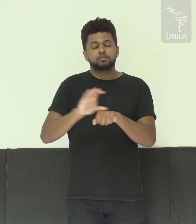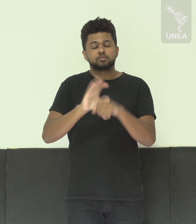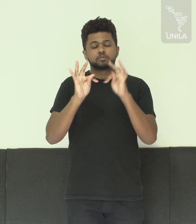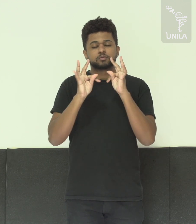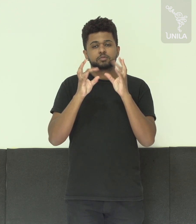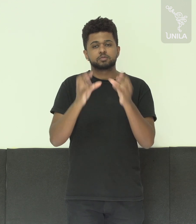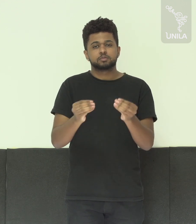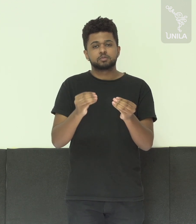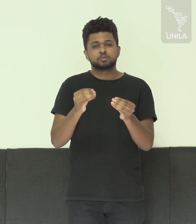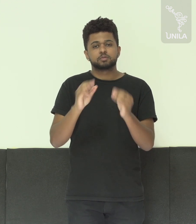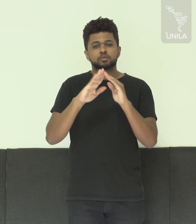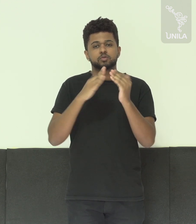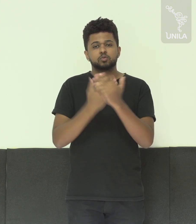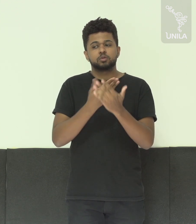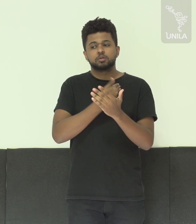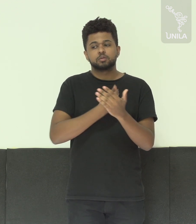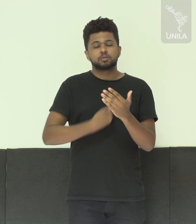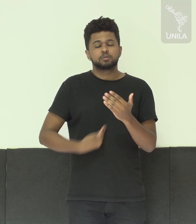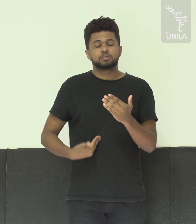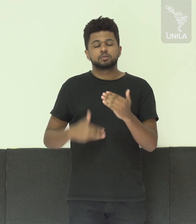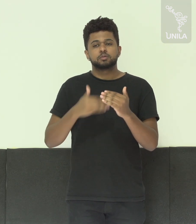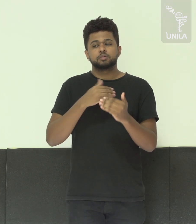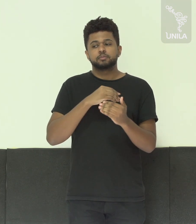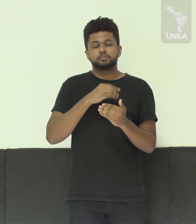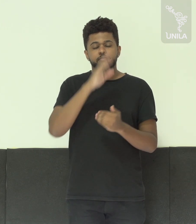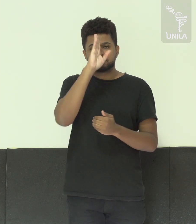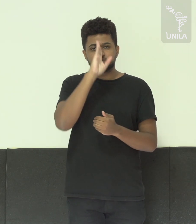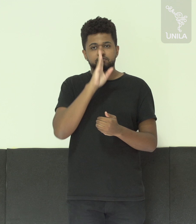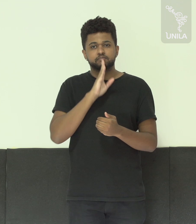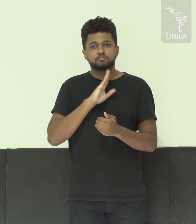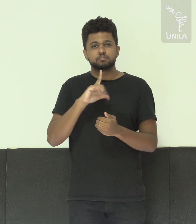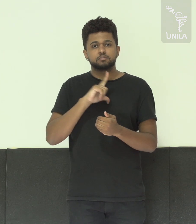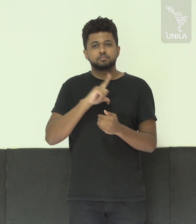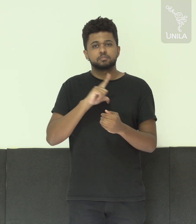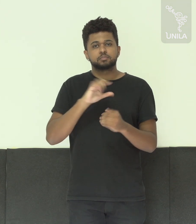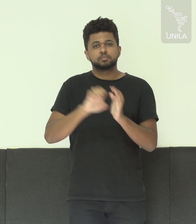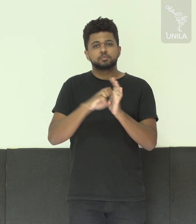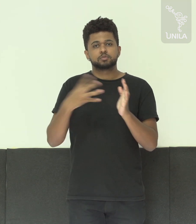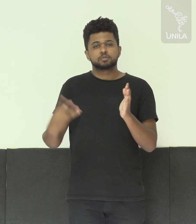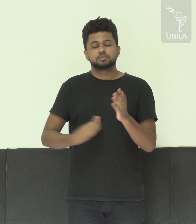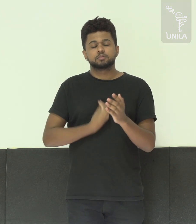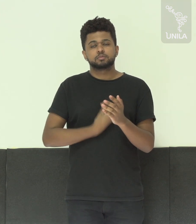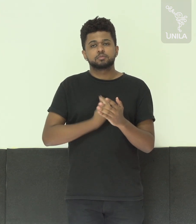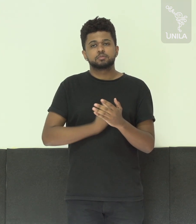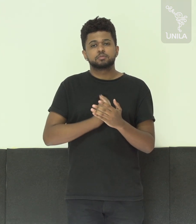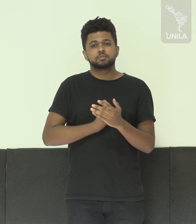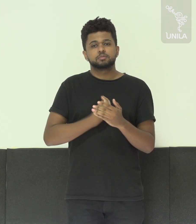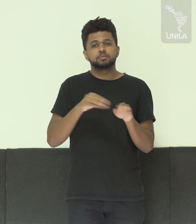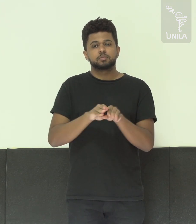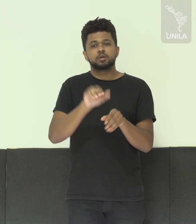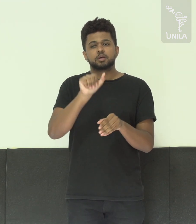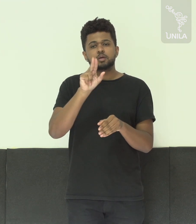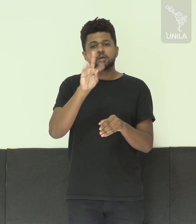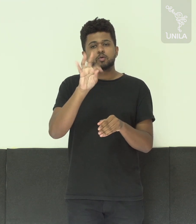do candidato em escola pública e gratuita, de acordo com o descrito no presente edital, e a